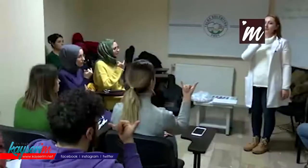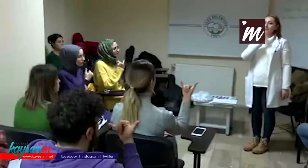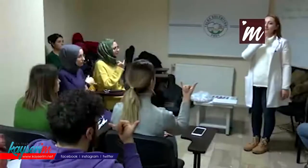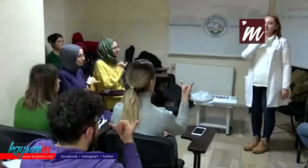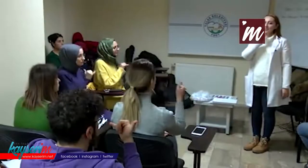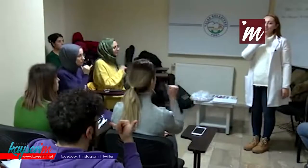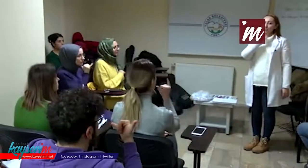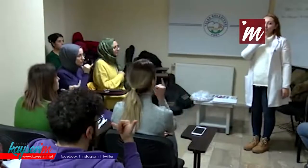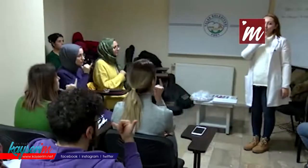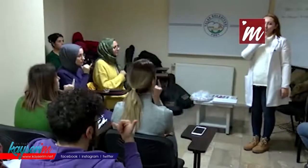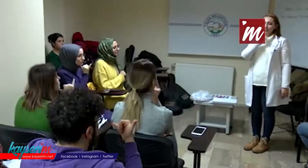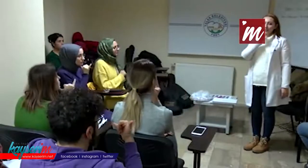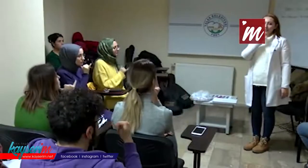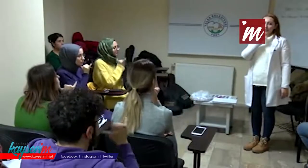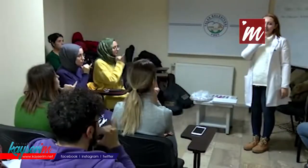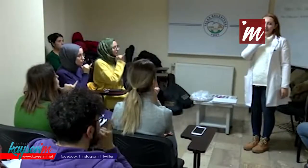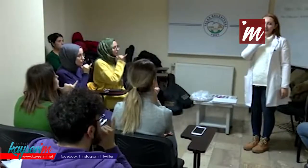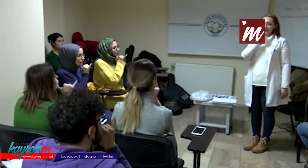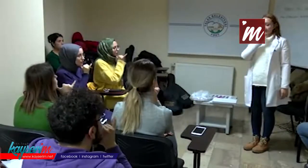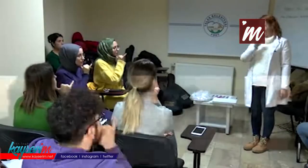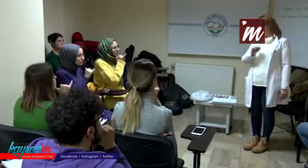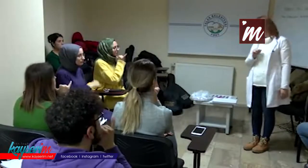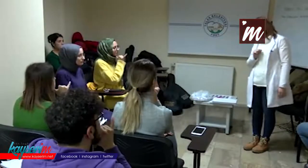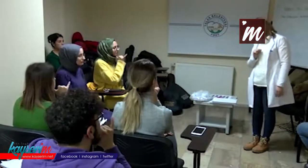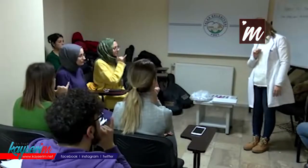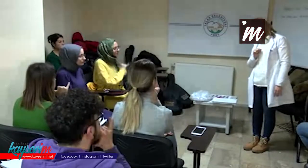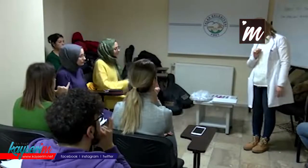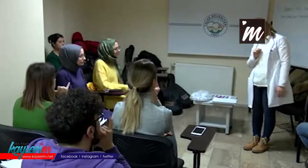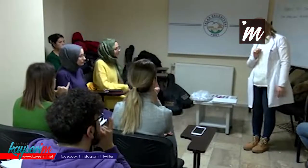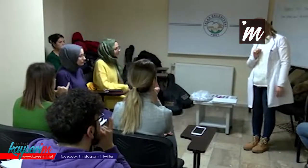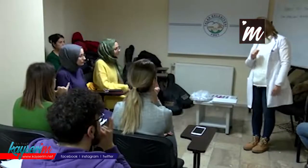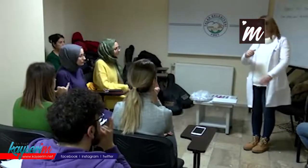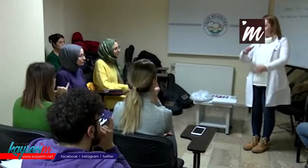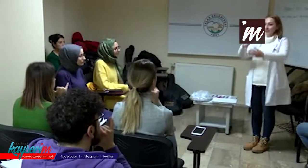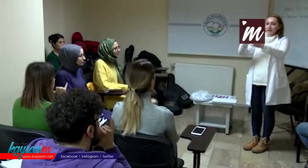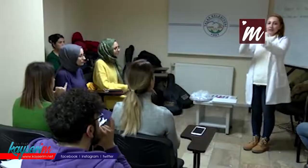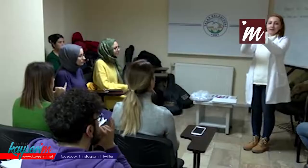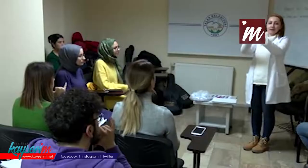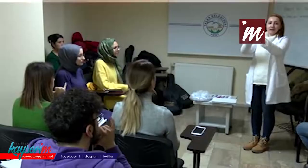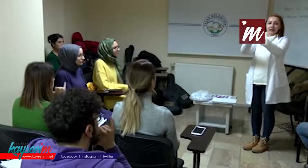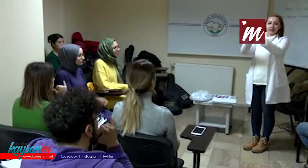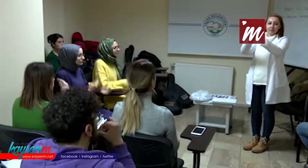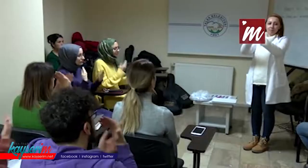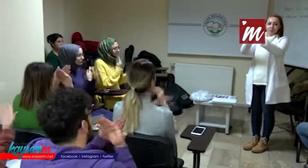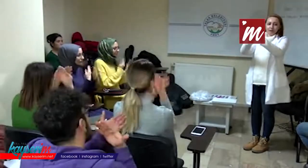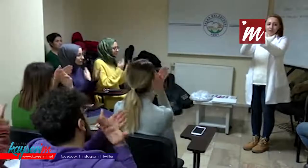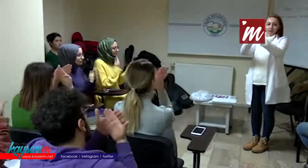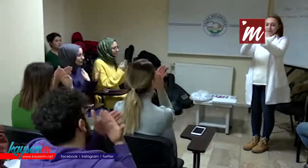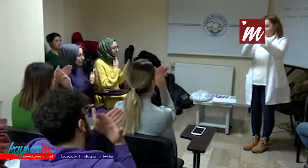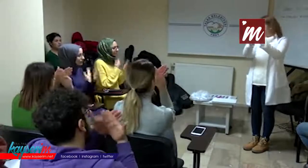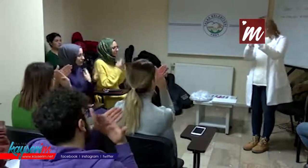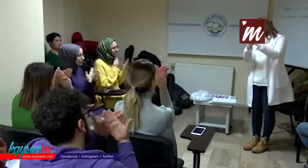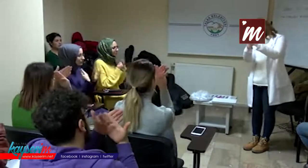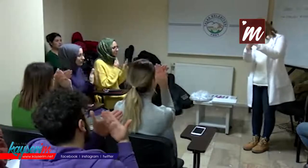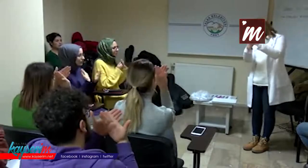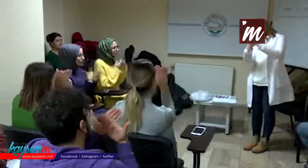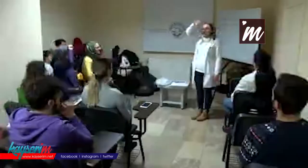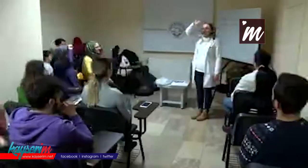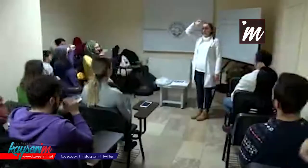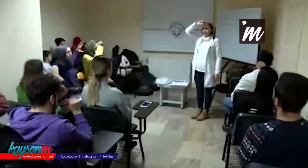şekilde çevireceğiz ve canlı şekilde yapacağız E hem şarkıyı kendimiz söyleyeceğiz enstrümanı kendimiz çalacağız ve işitme